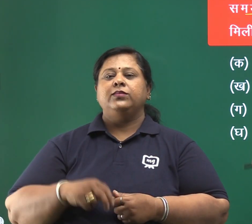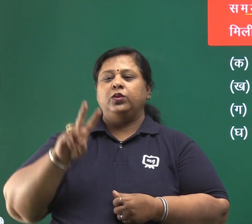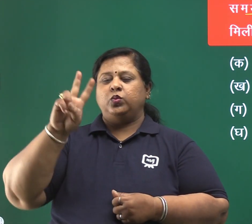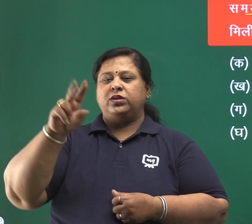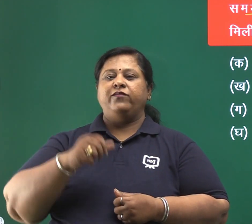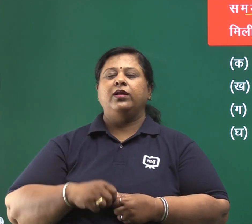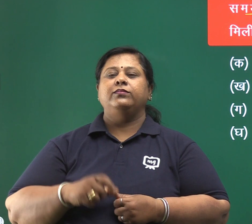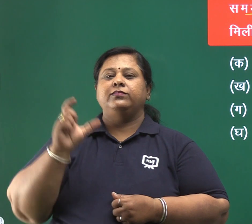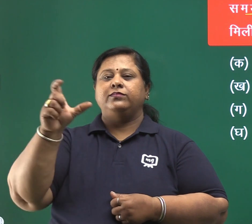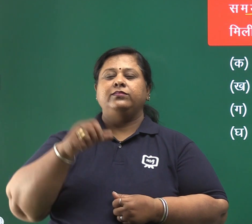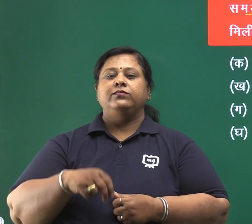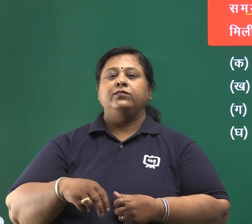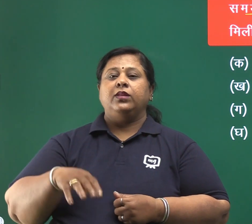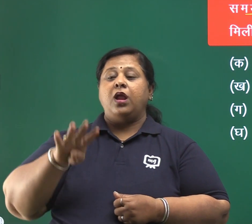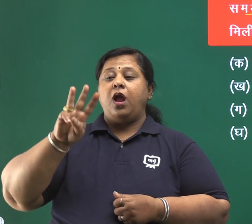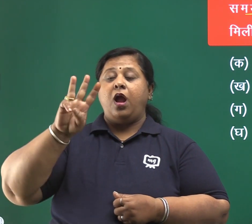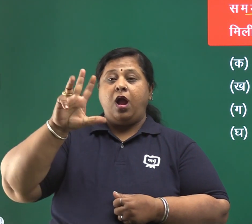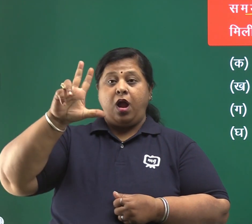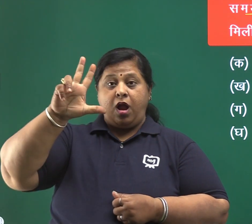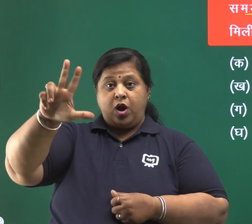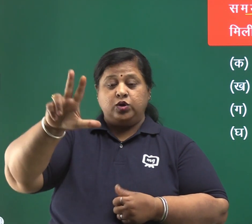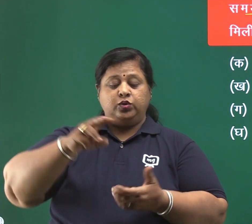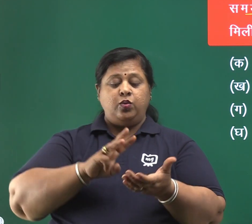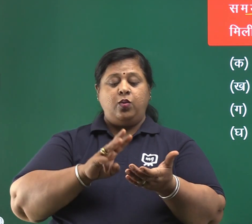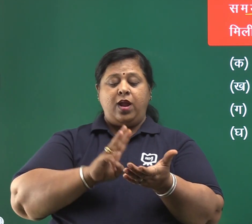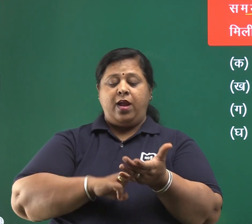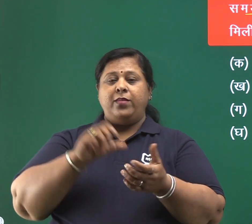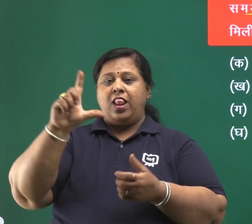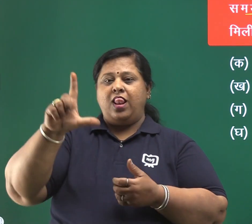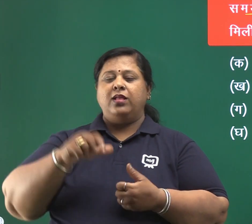दूसरा विकल्प 800 मिलीलीटर।